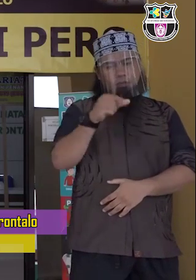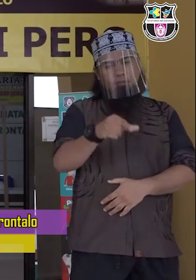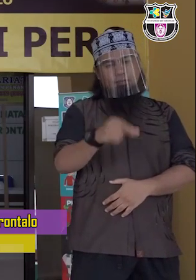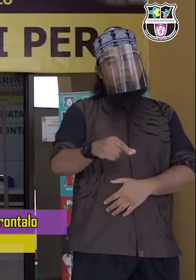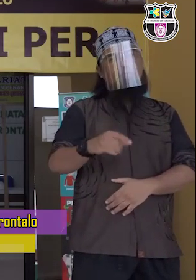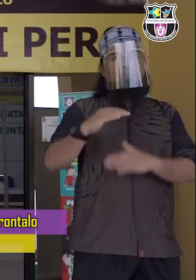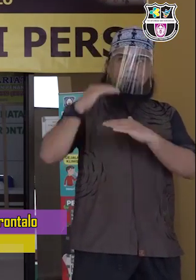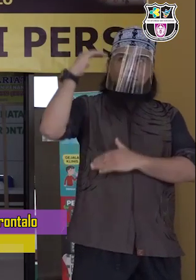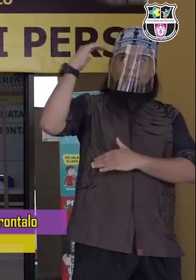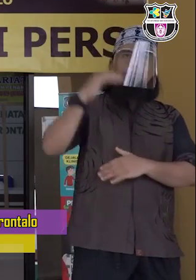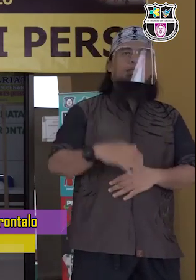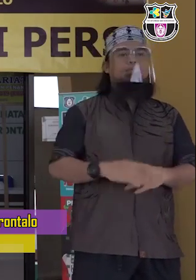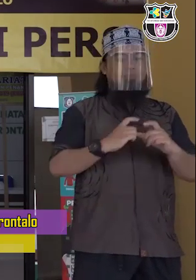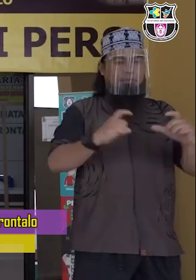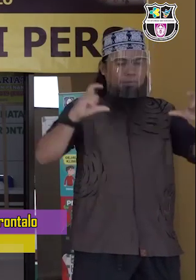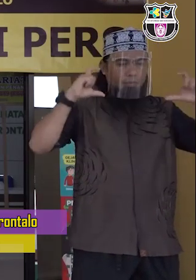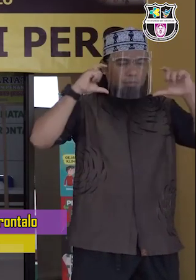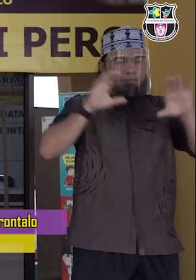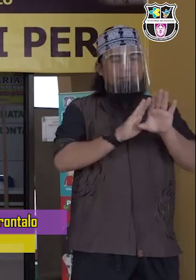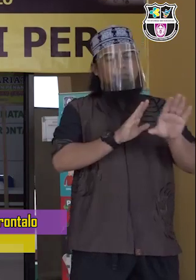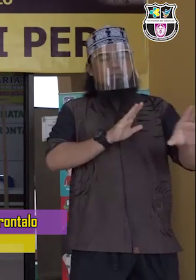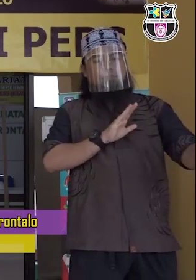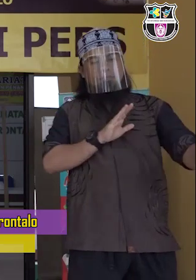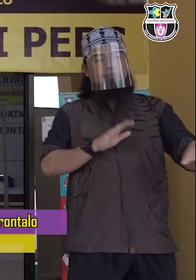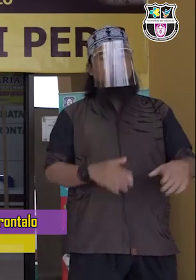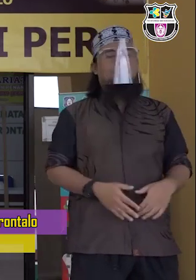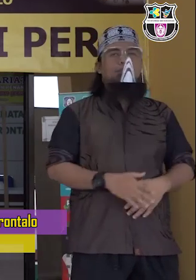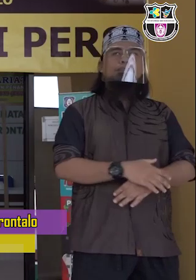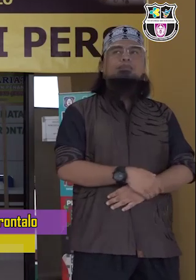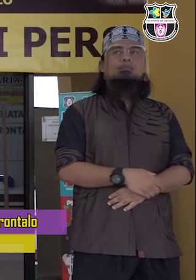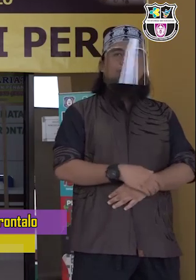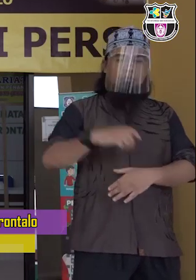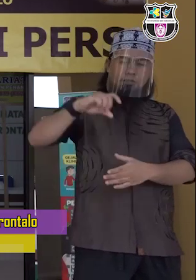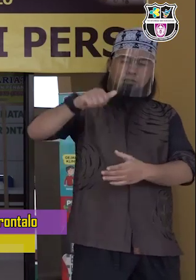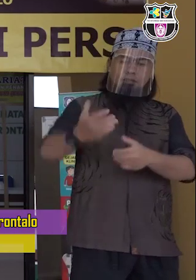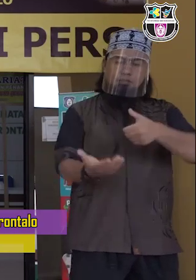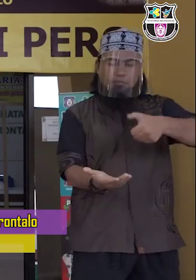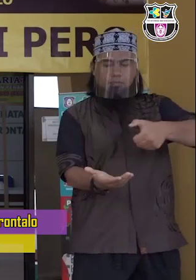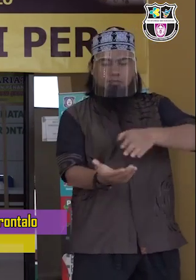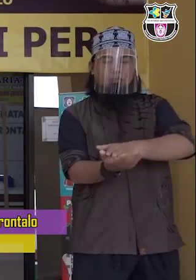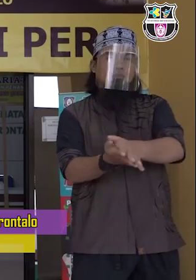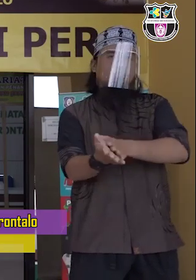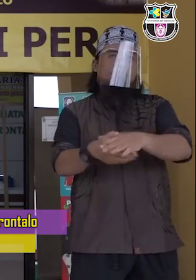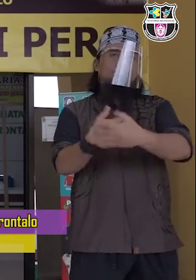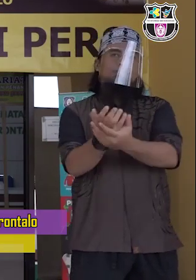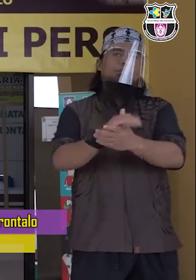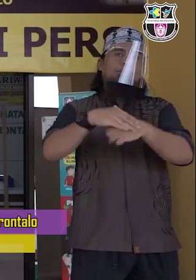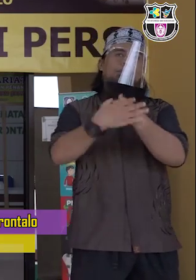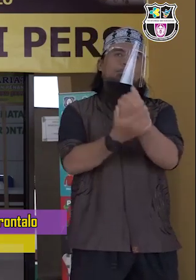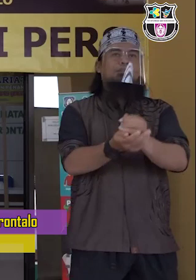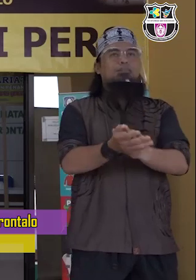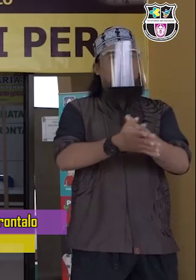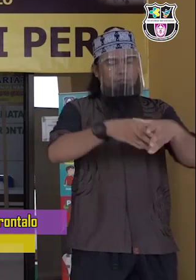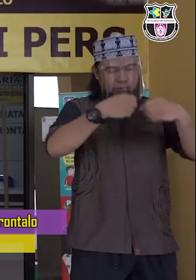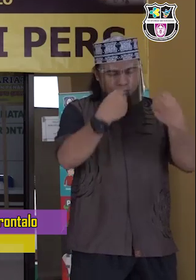memakai masker, menjaga jarak apabila berada di fasilitas kesehatan, dan mencuci tangan dengan